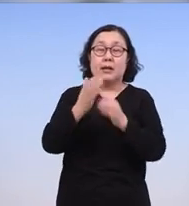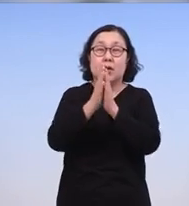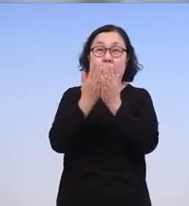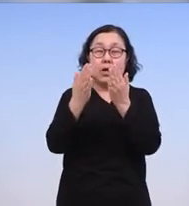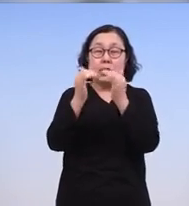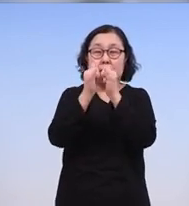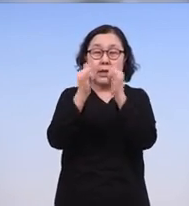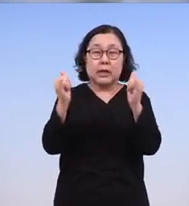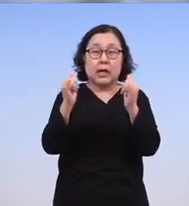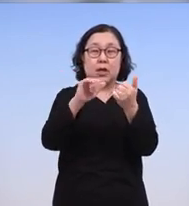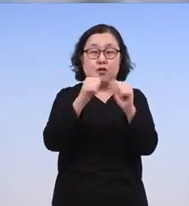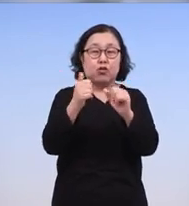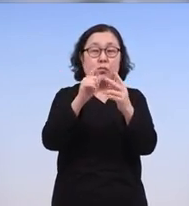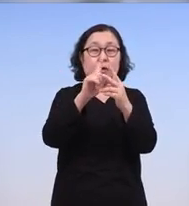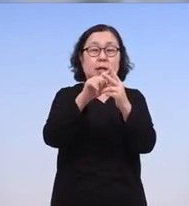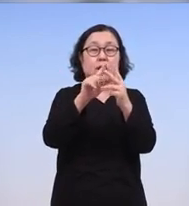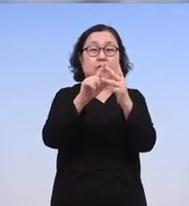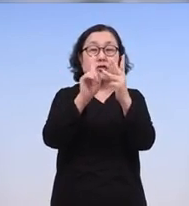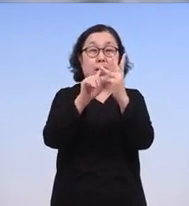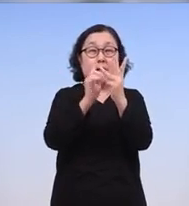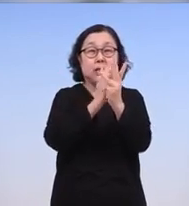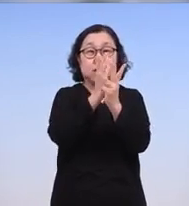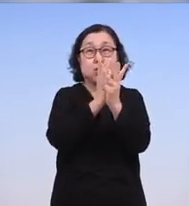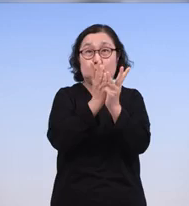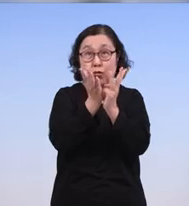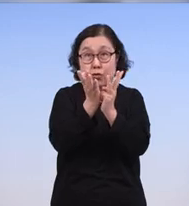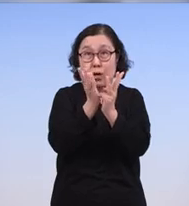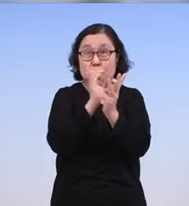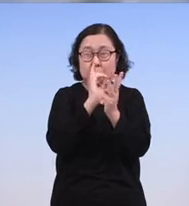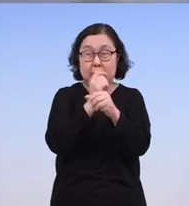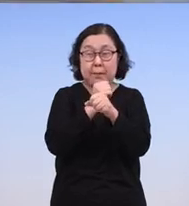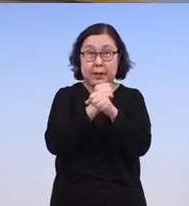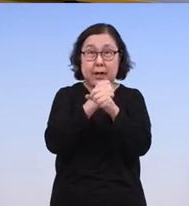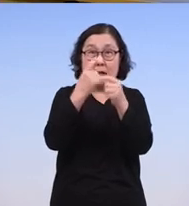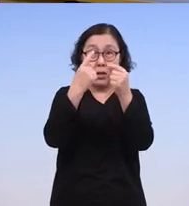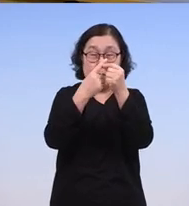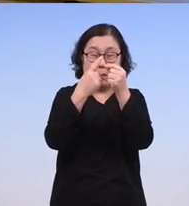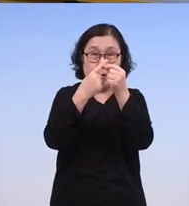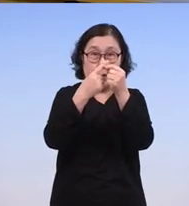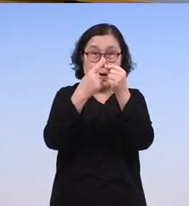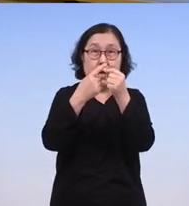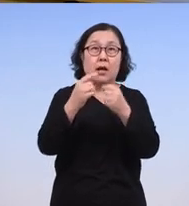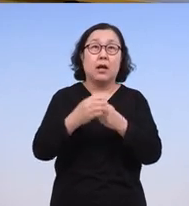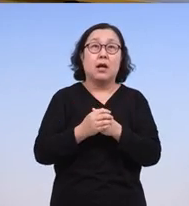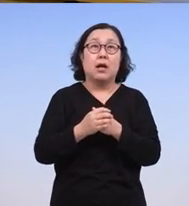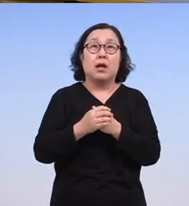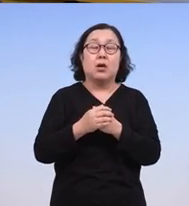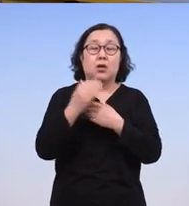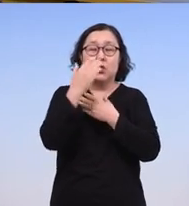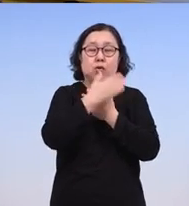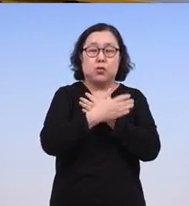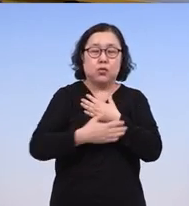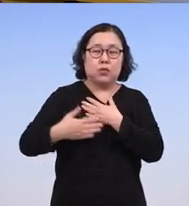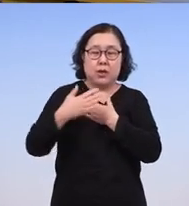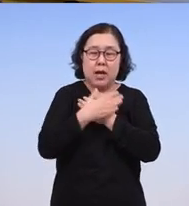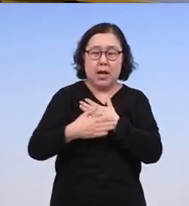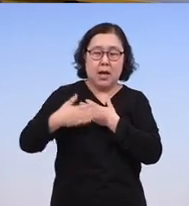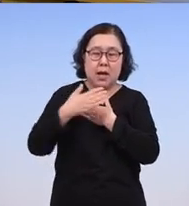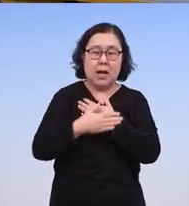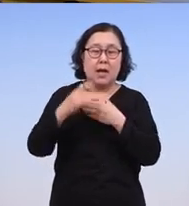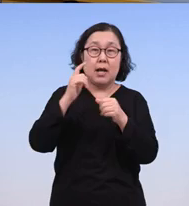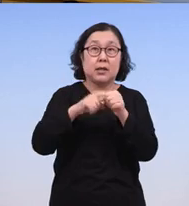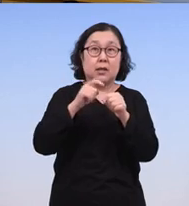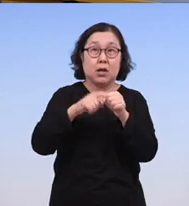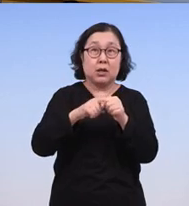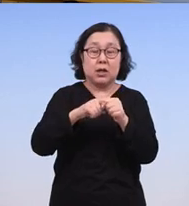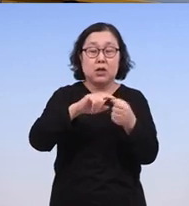인간의 죽음을 세 가지 종류라고 그렇게 설명을 합니다. 성경이 말하는 세 종류의 죽음, 첫 번째 죽음이 뭐냐? 육체적인